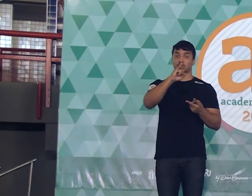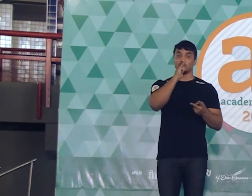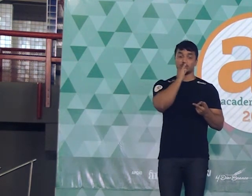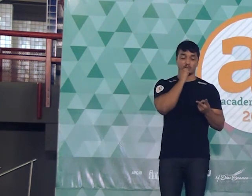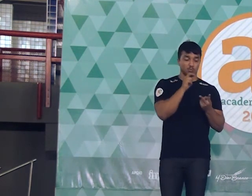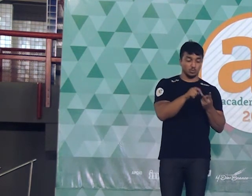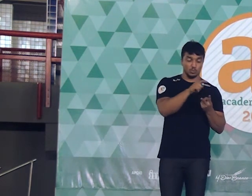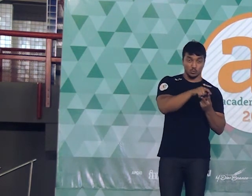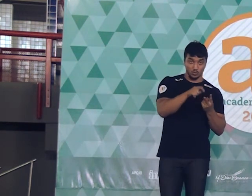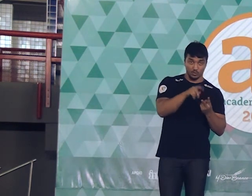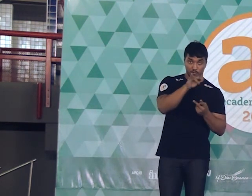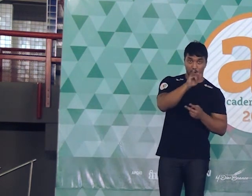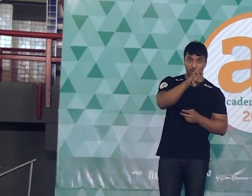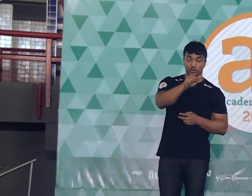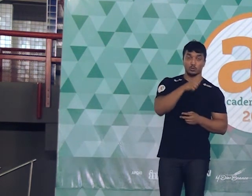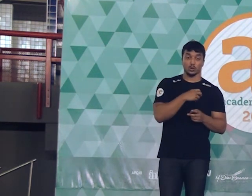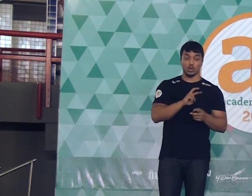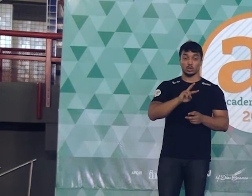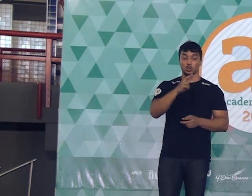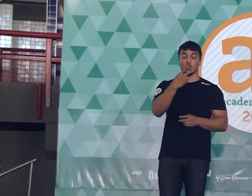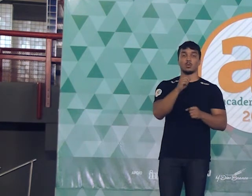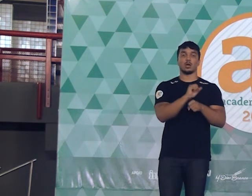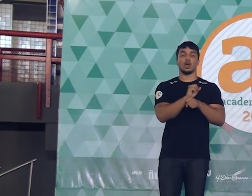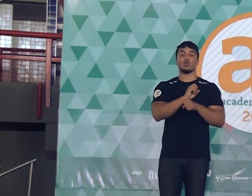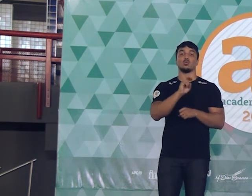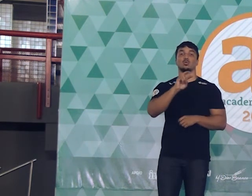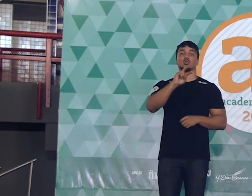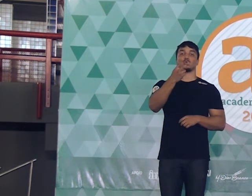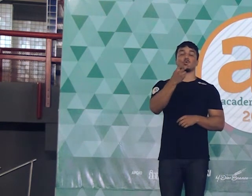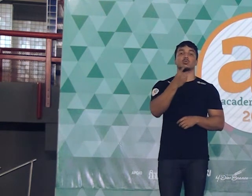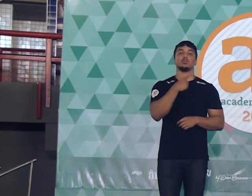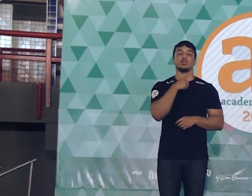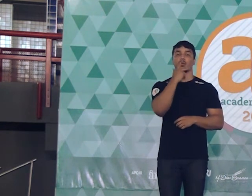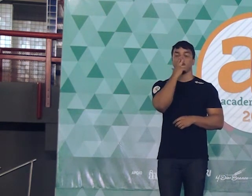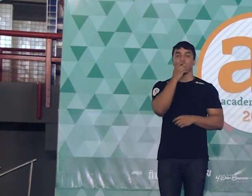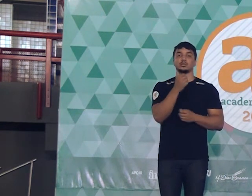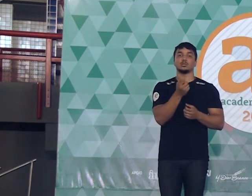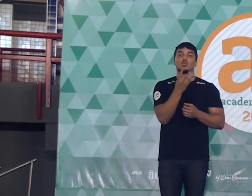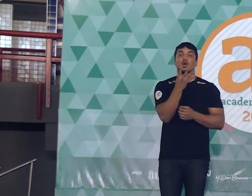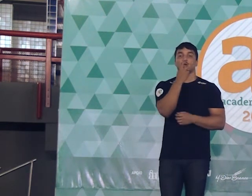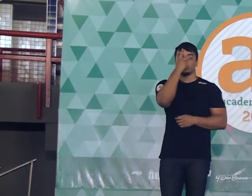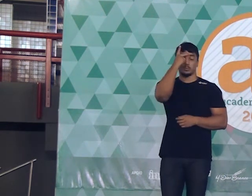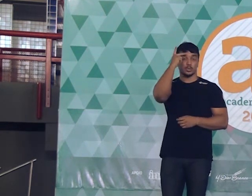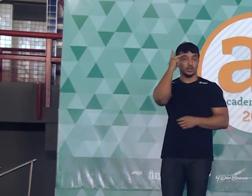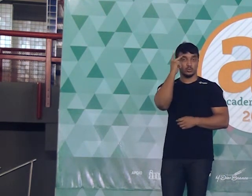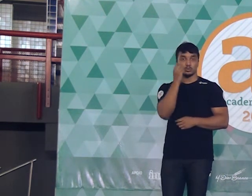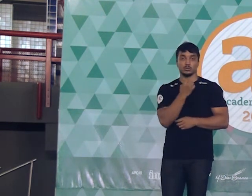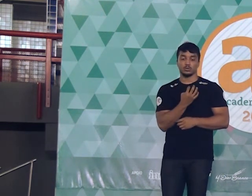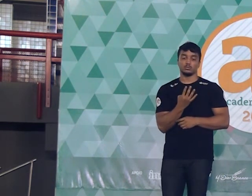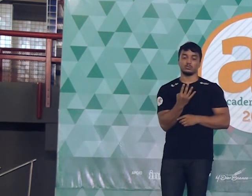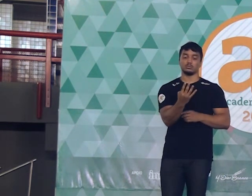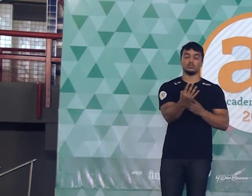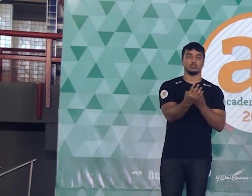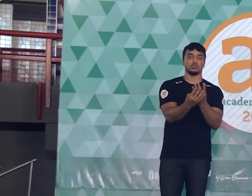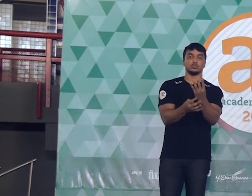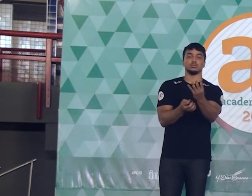2 faixas, eu tenho o dobro de automóveis. Então, é como se eu tivesse 4 pessoas sendo transportadas pelos automóveis ao invés